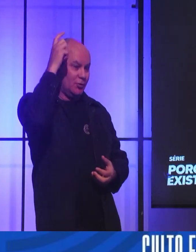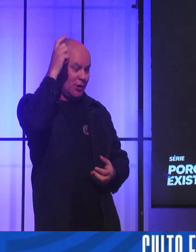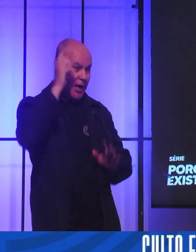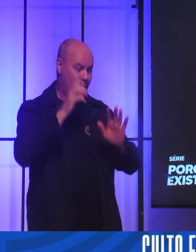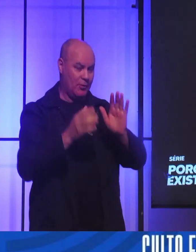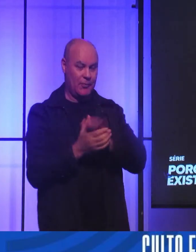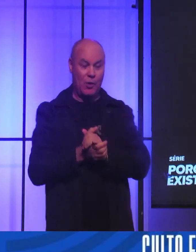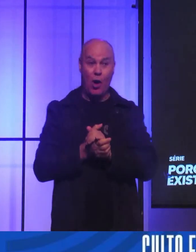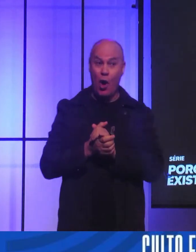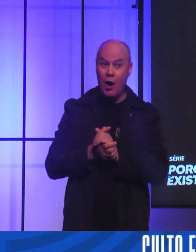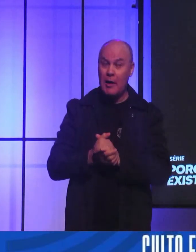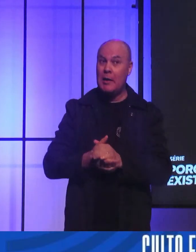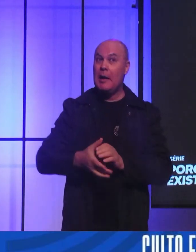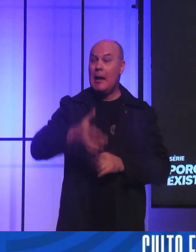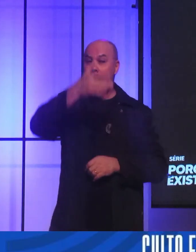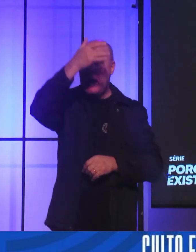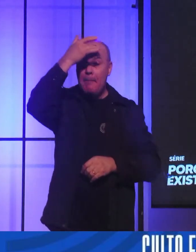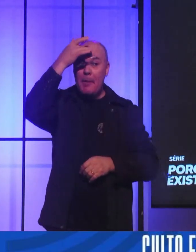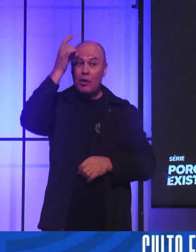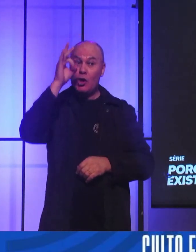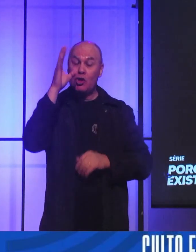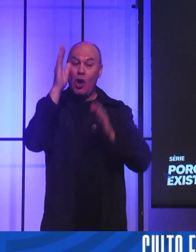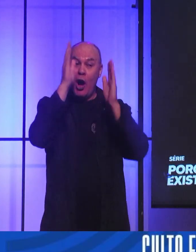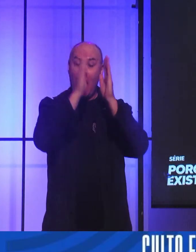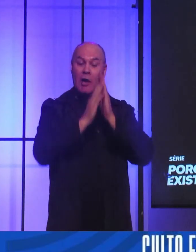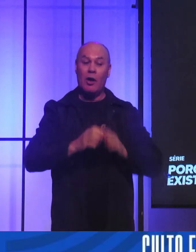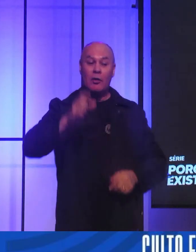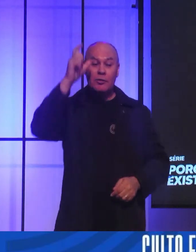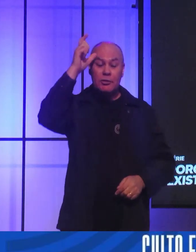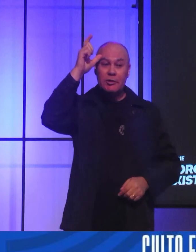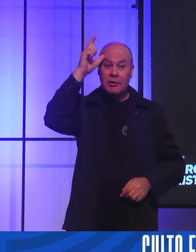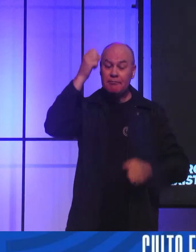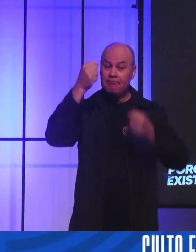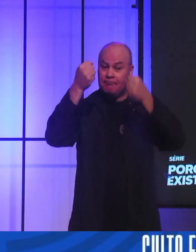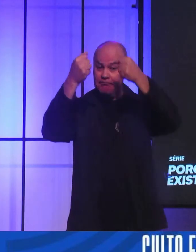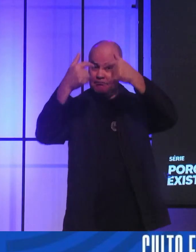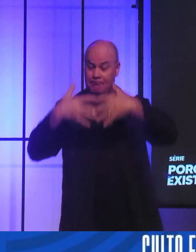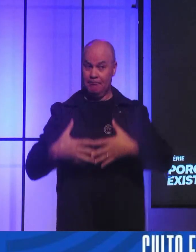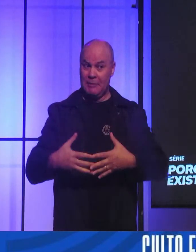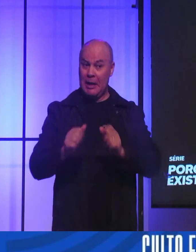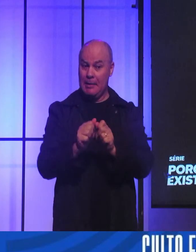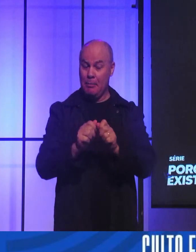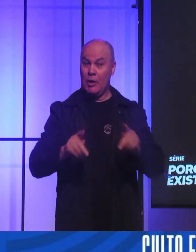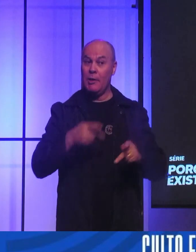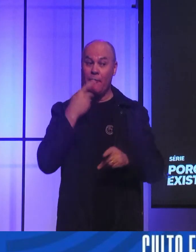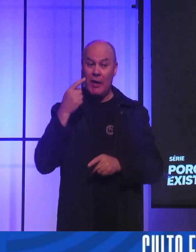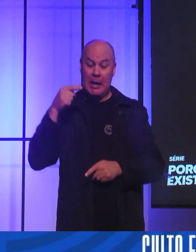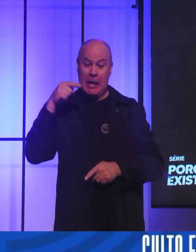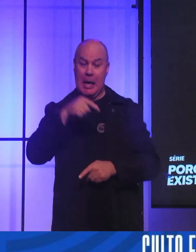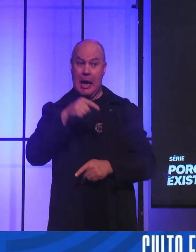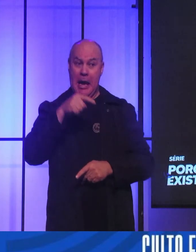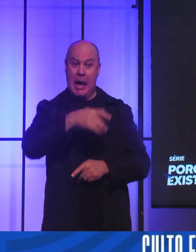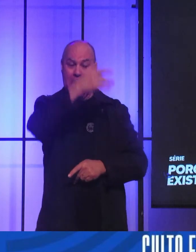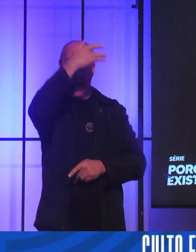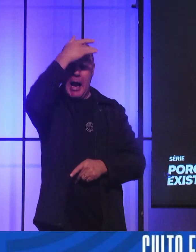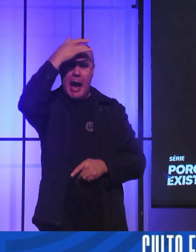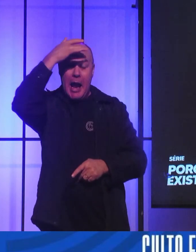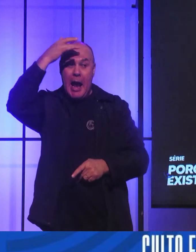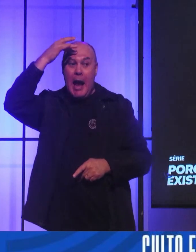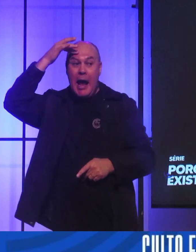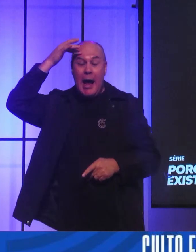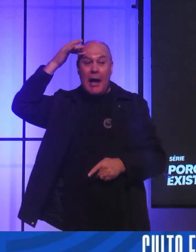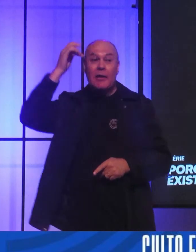que não adoram, não se voltam para Deus. O texto diz assim: essa pessoa beberá do vinho do furor